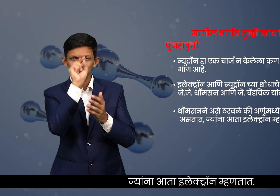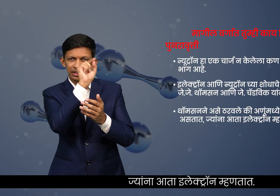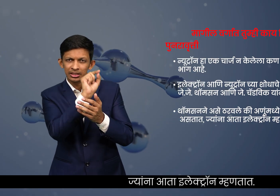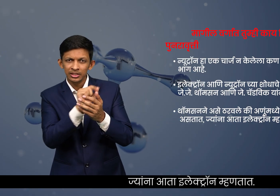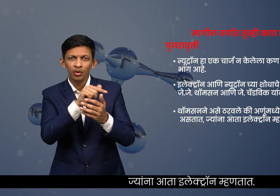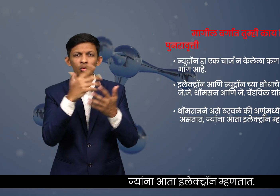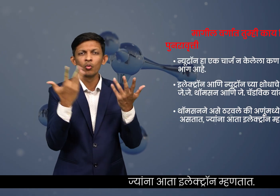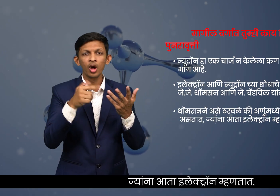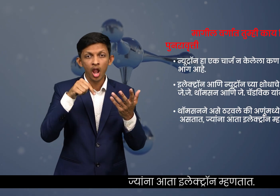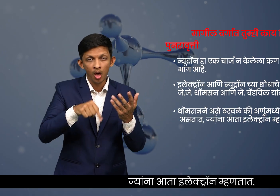म्हणतात.